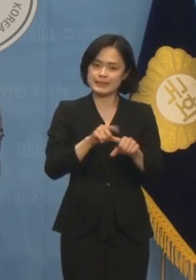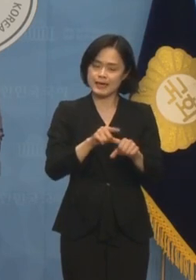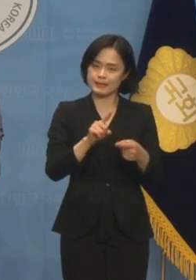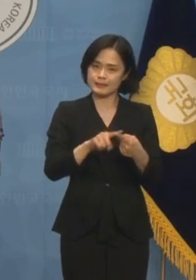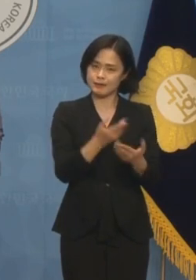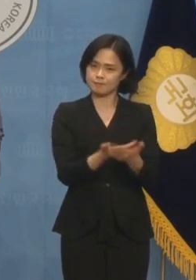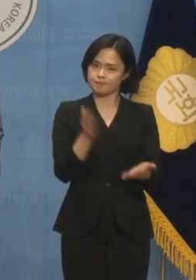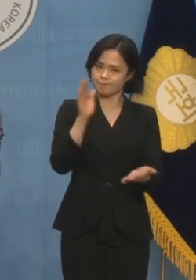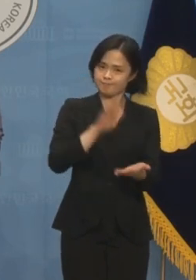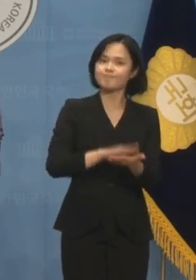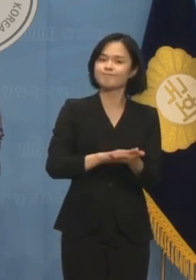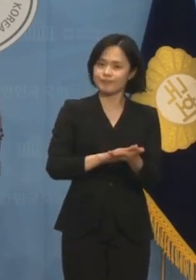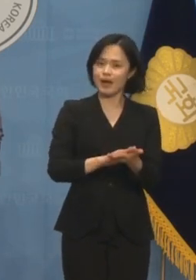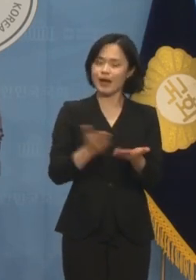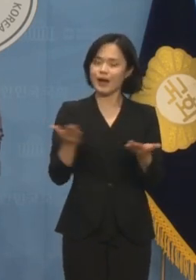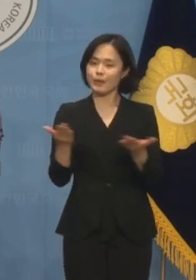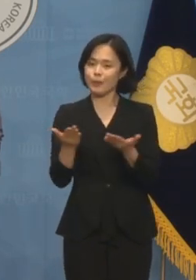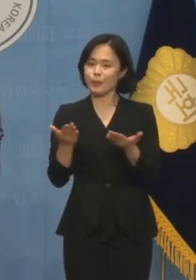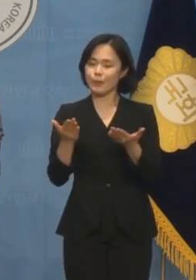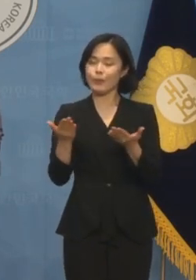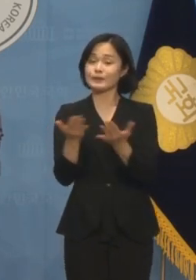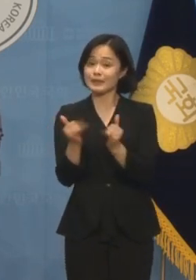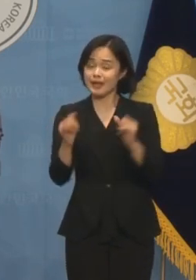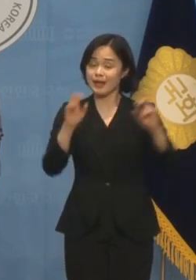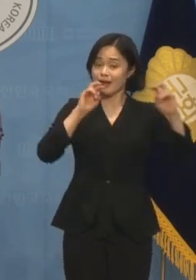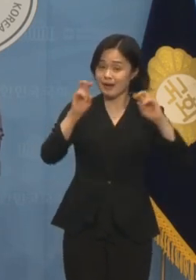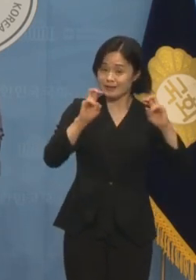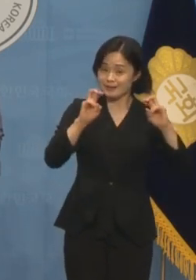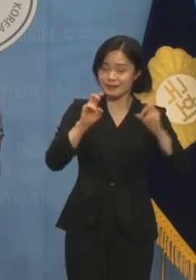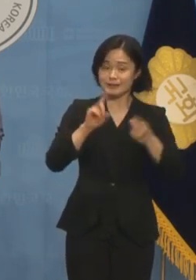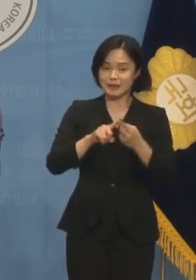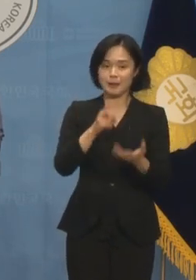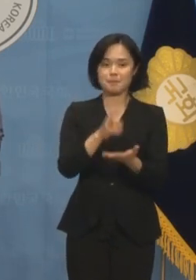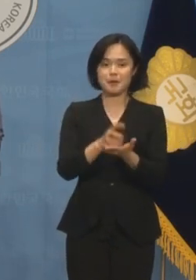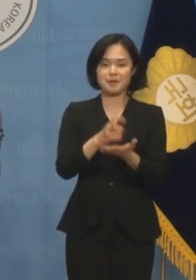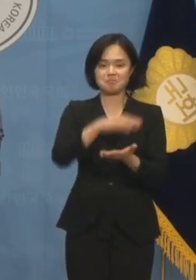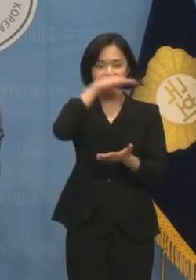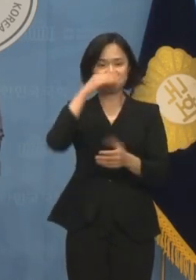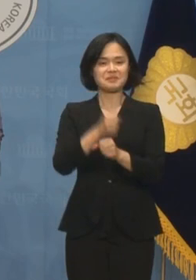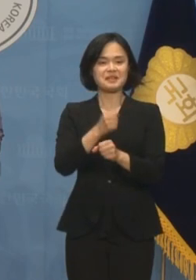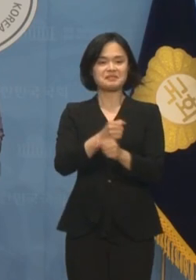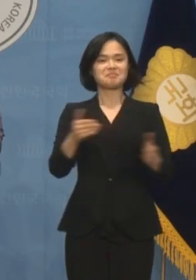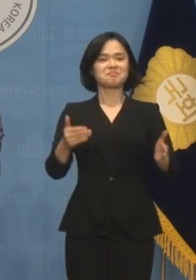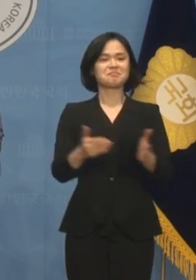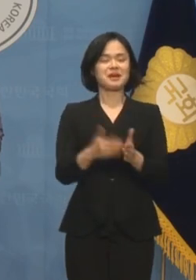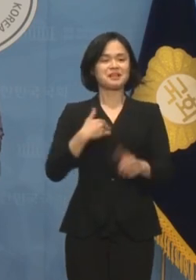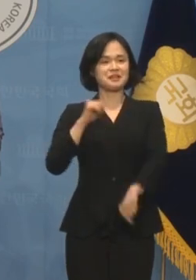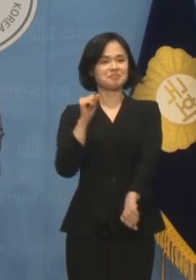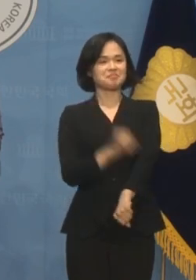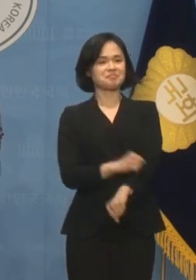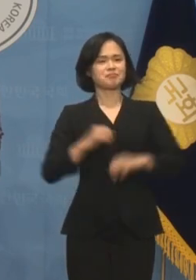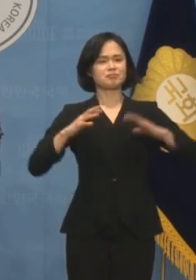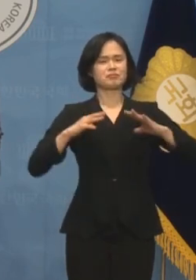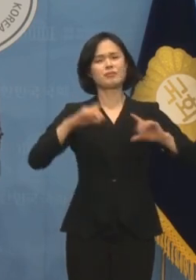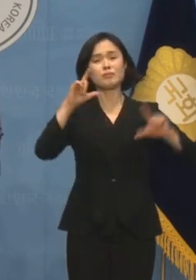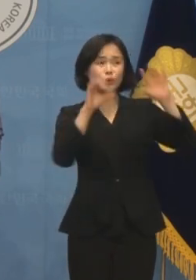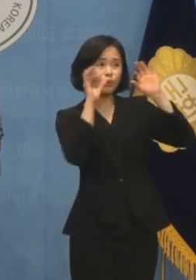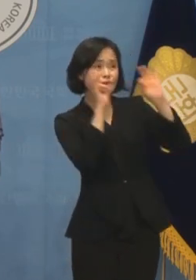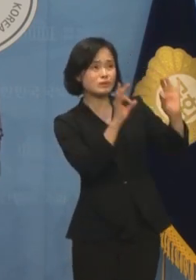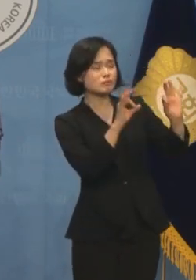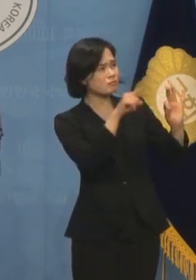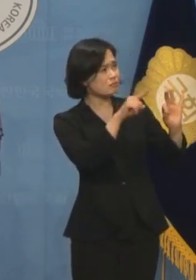노사 법치주의를 확립했다고 자화자찬에 바빴습니다. 정말로 대체 어느